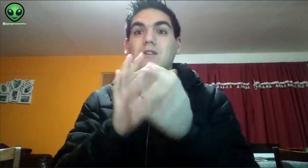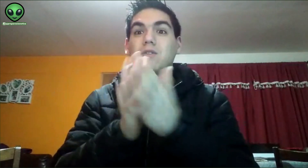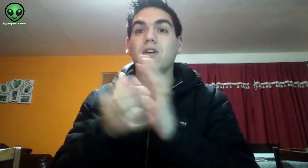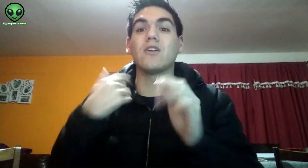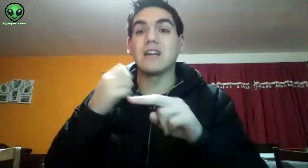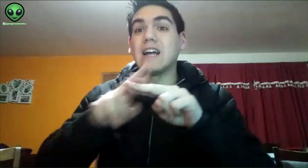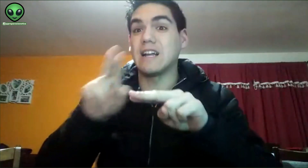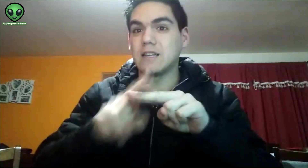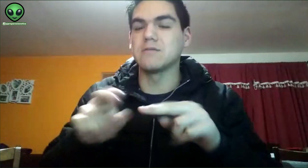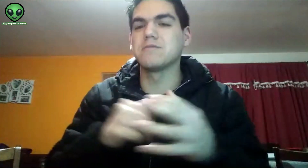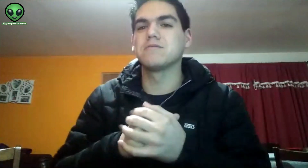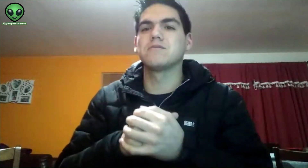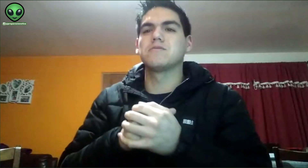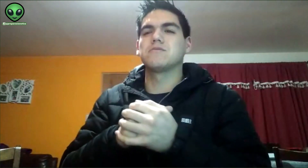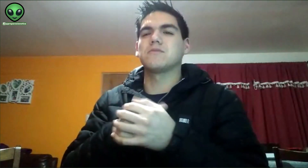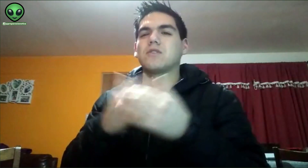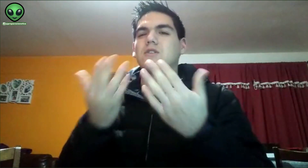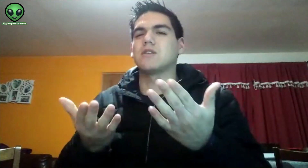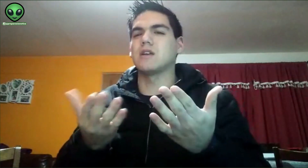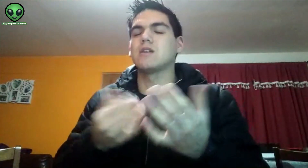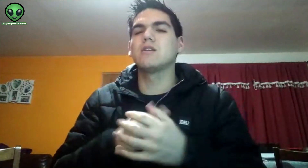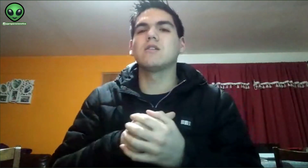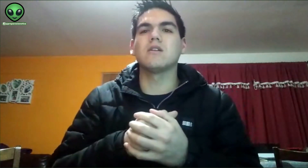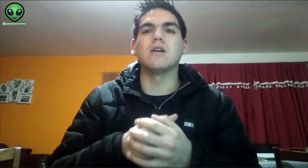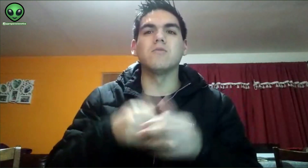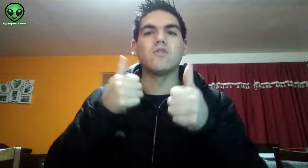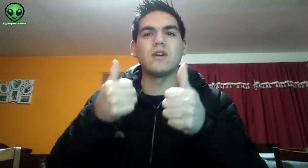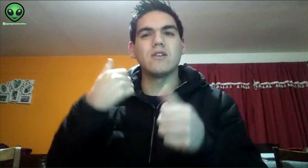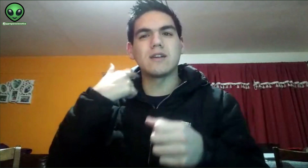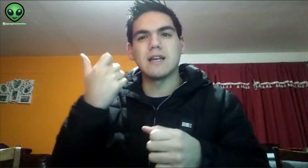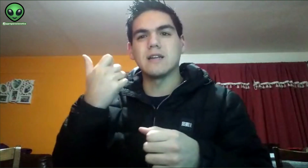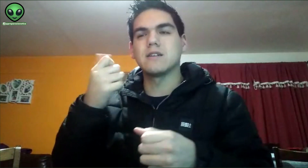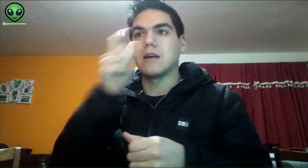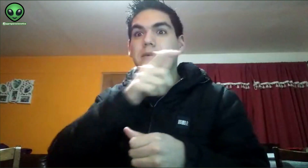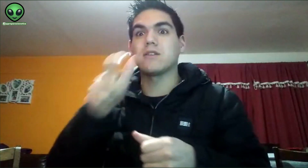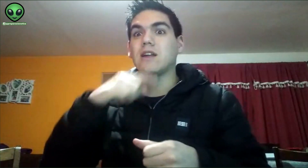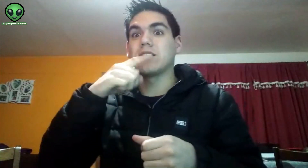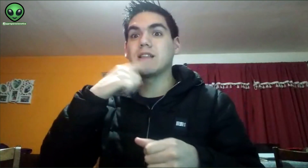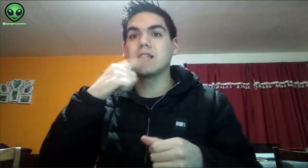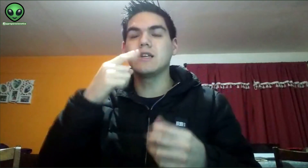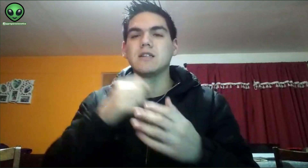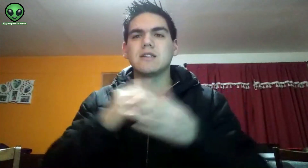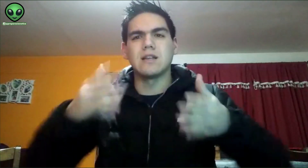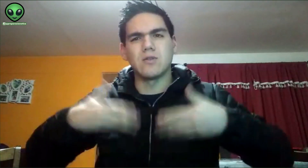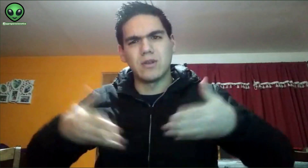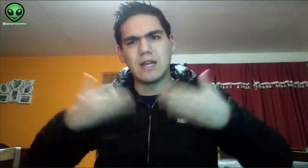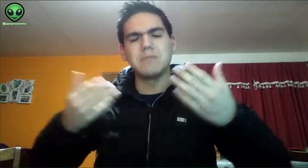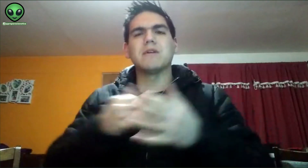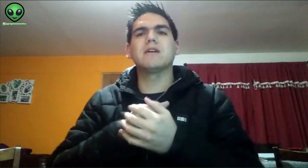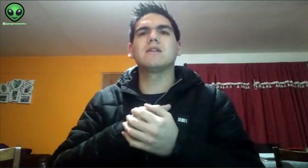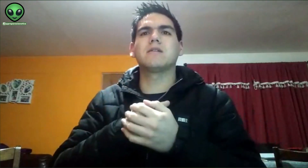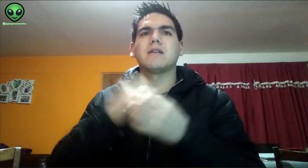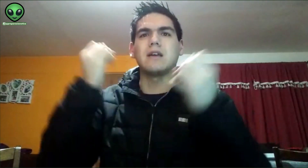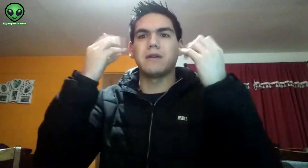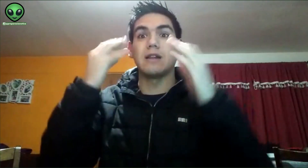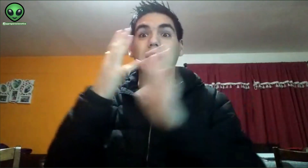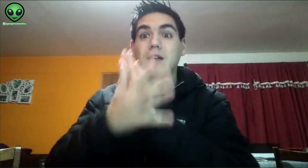explicando todo lo que hay que hacer. Entonces, es muy bueno que la persona oyente se entusiasme y aprenda lengua